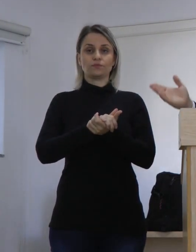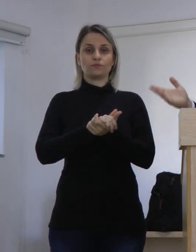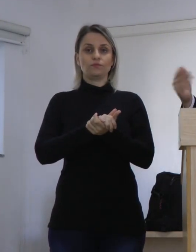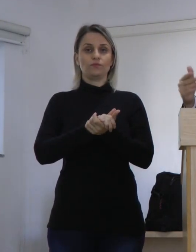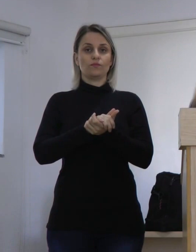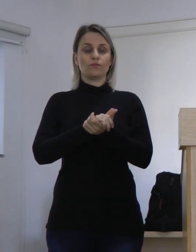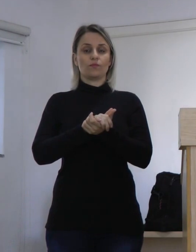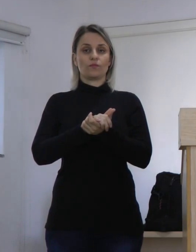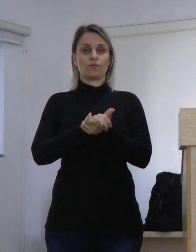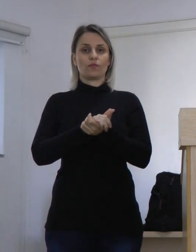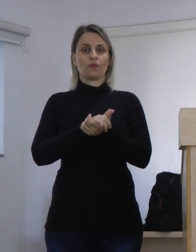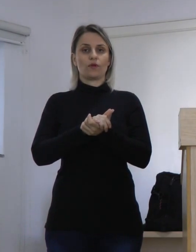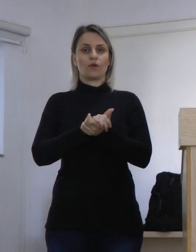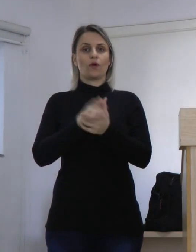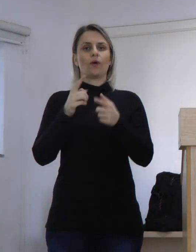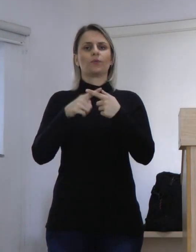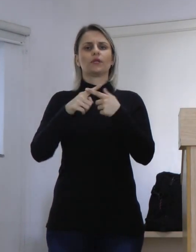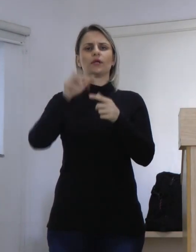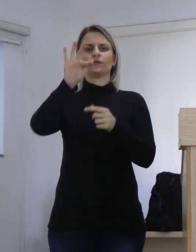seus discípulos não jejuam?